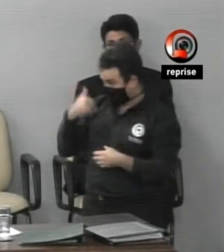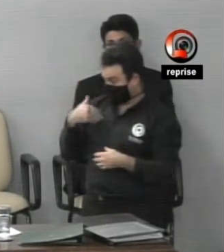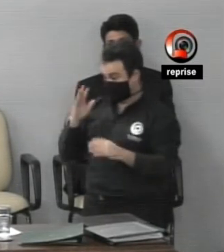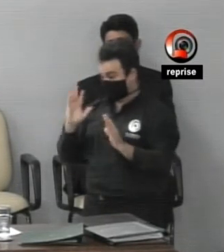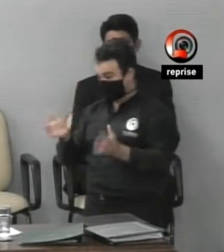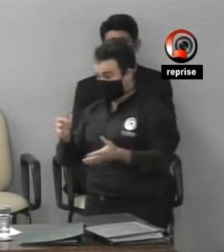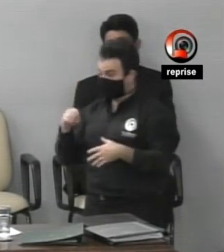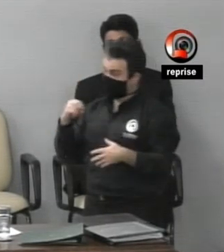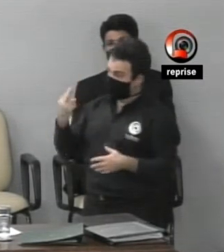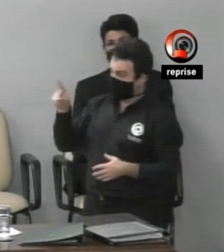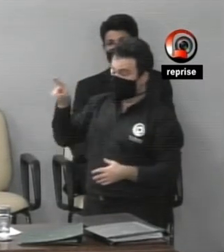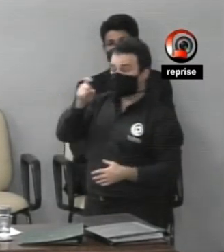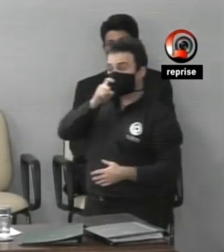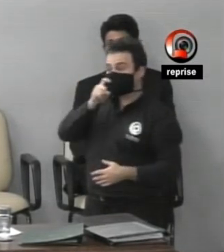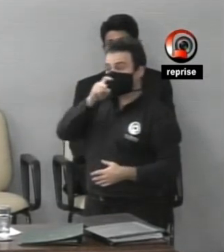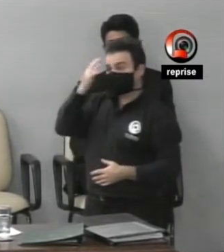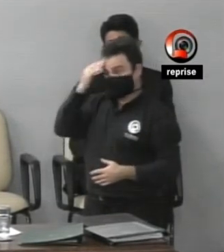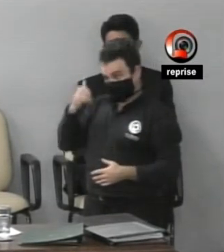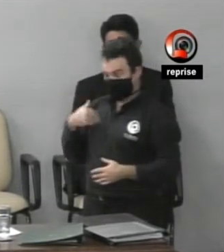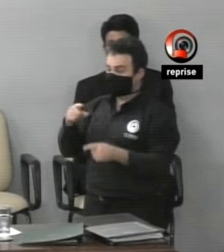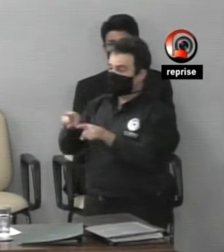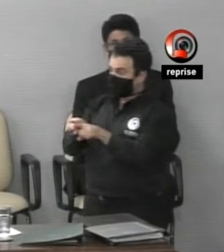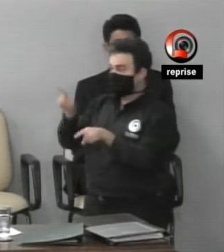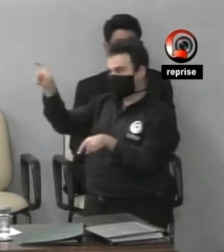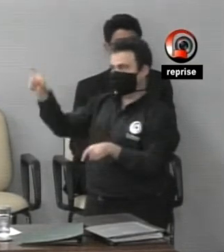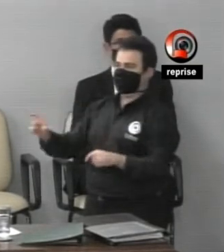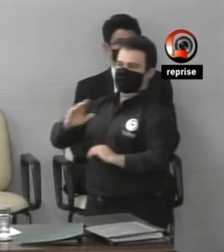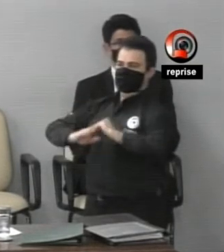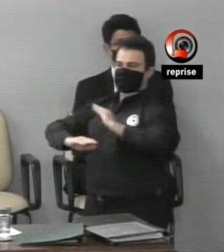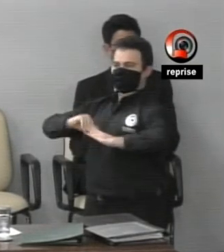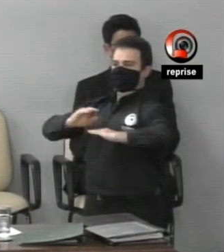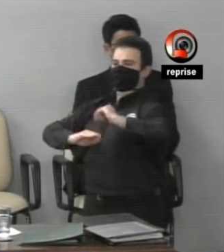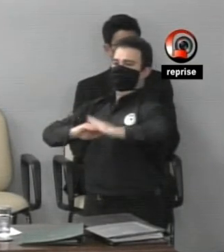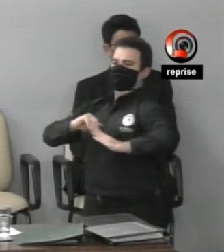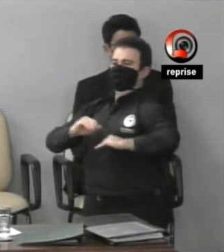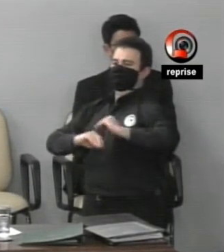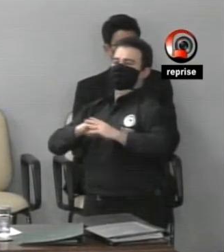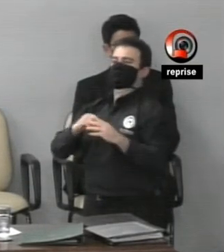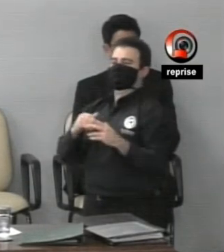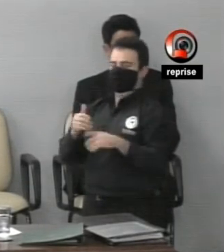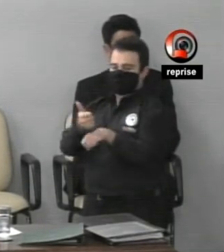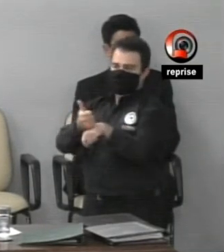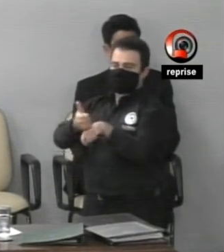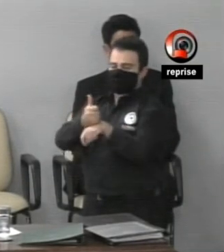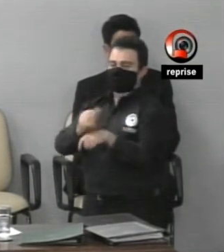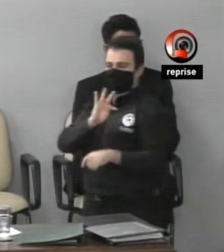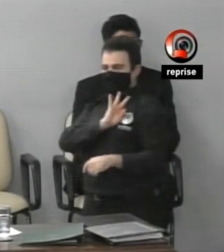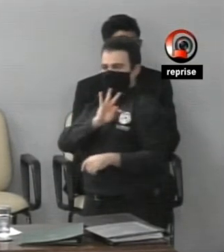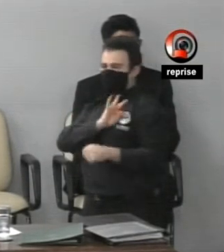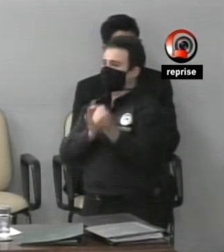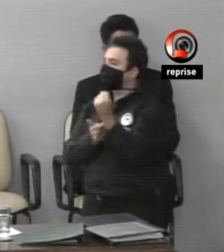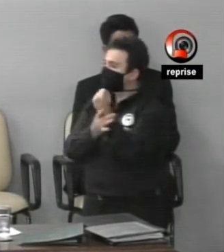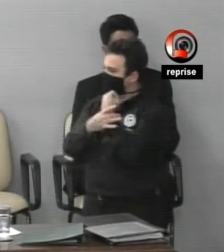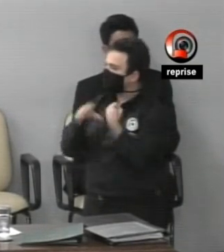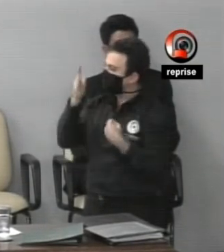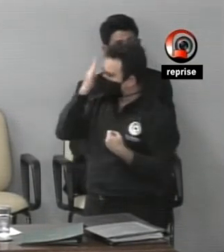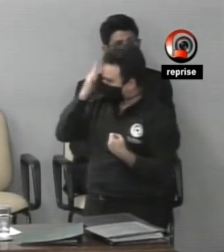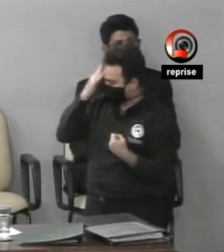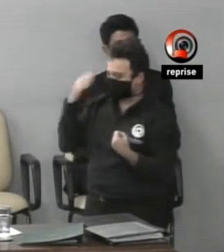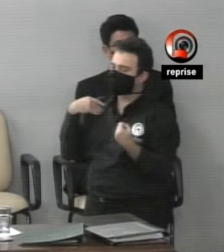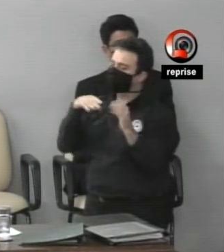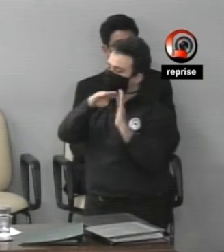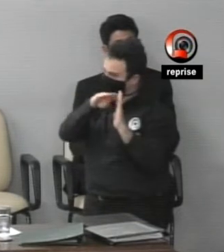Câmara, ele é técnico de segurança, então sabe as dificuldades que são a liberação de um AVCB, ainda mais em escolas que